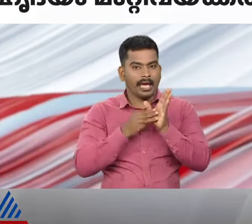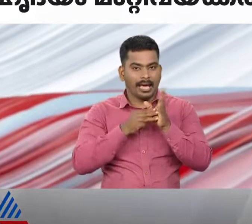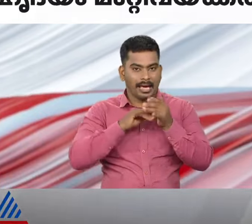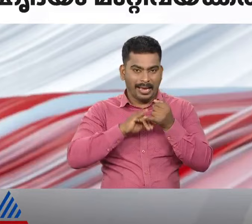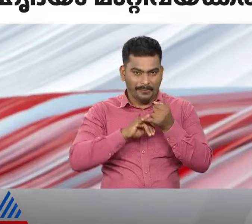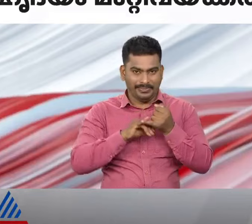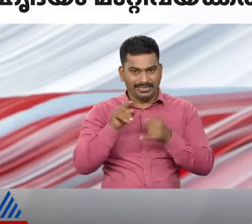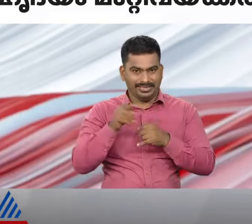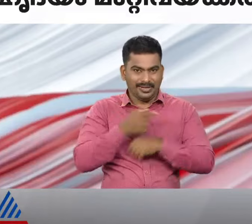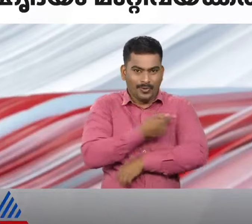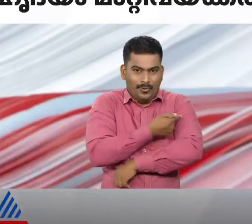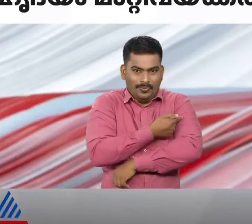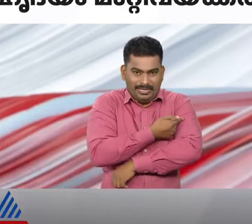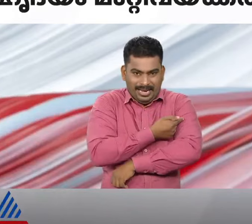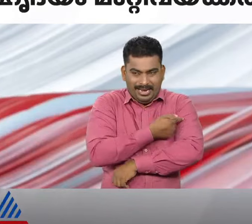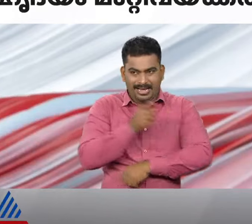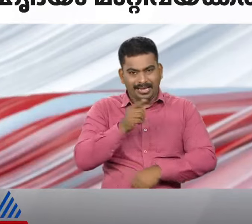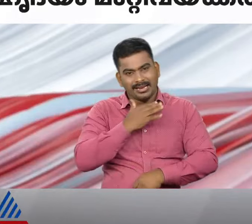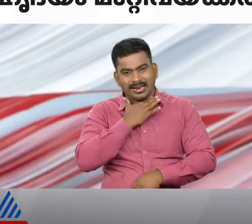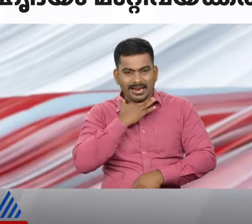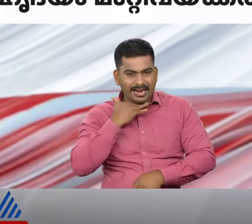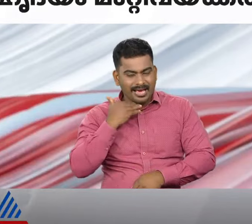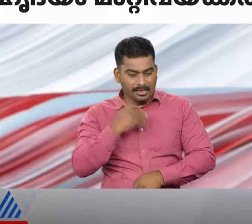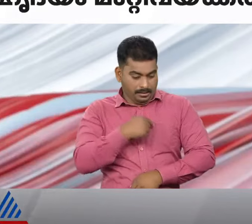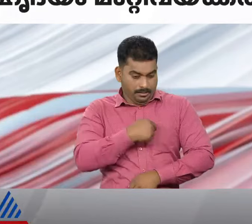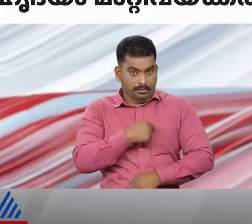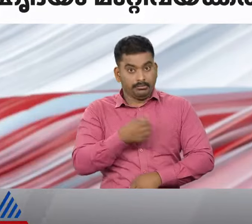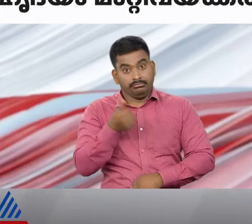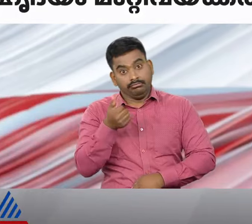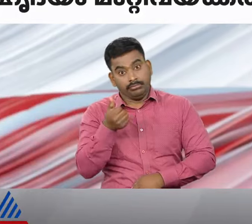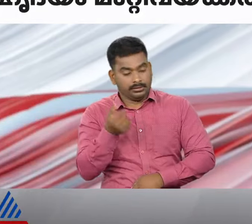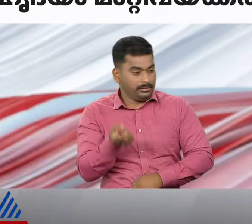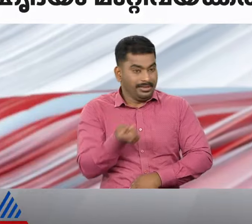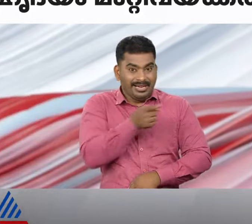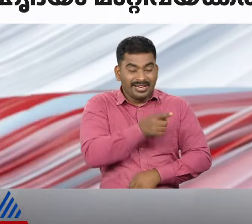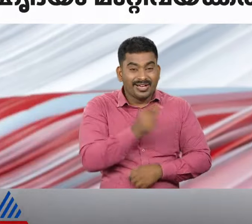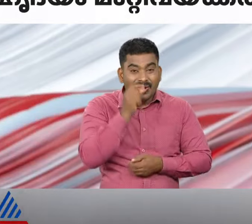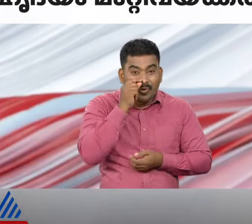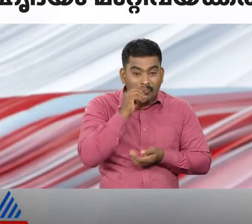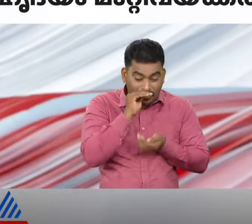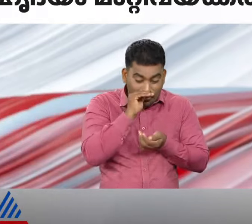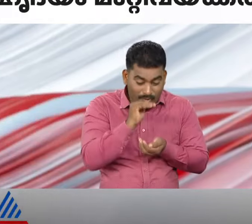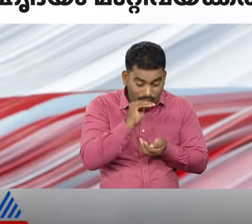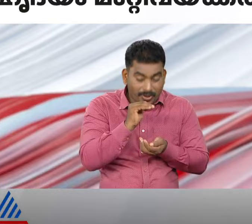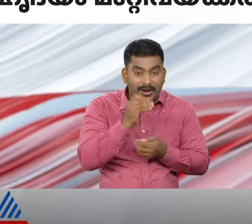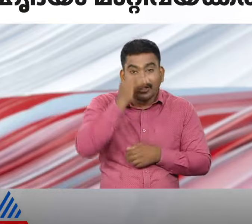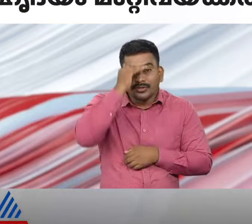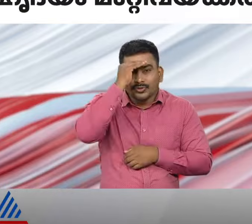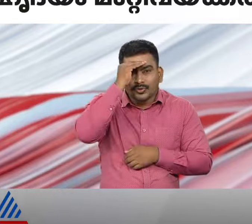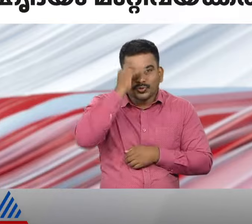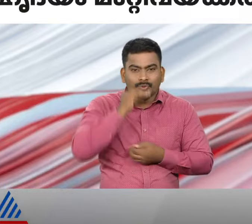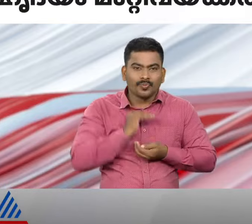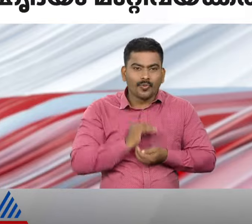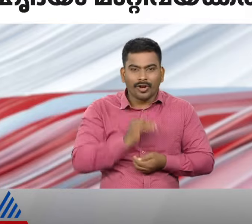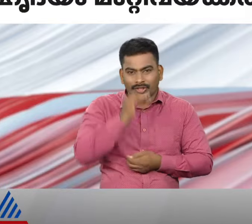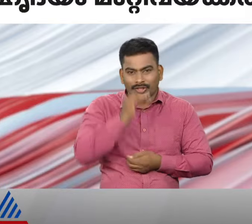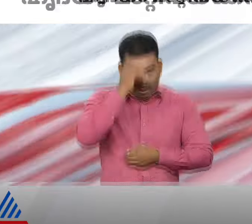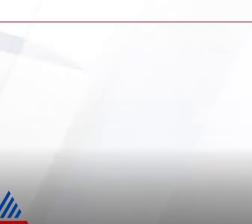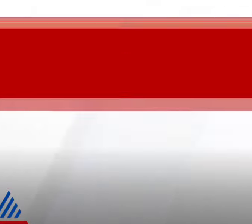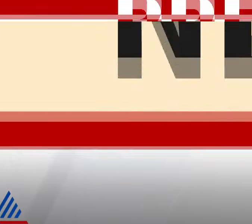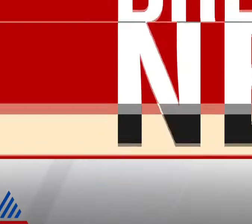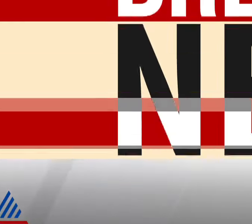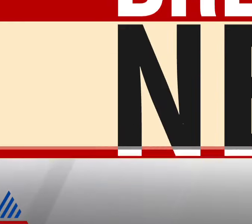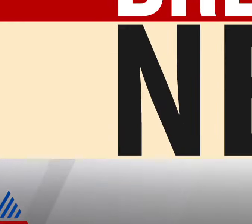14-കാരി അനുഷ്കയ്ക്കായി കൊണ്ടുവന്നത്. തൃശൂർ സ്വദേശിനിയാണ് ഈ അനുഷ്ക എന്ന ഈ പെൺകുട്ടി. കഴിഞ്ഞ 2 മാസമായി ശ്രീ